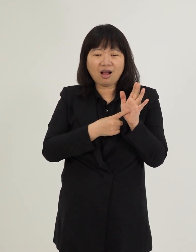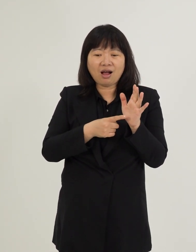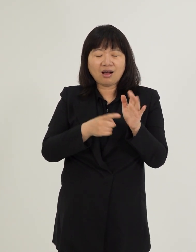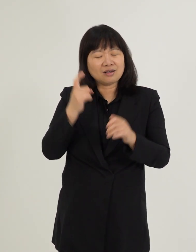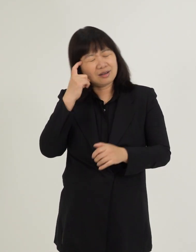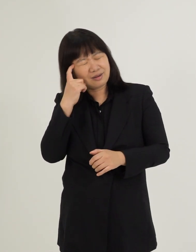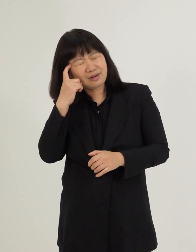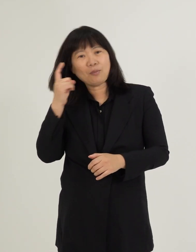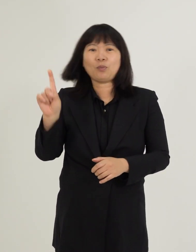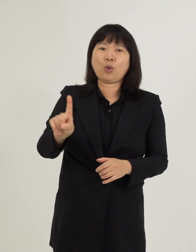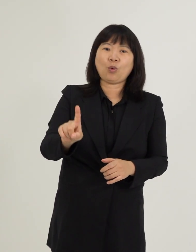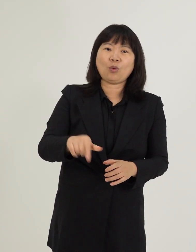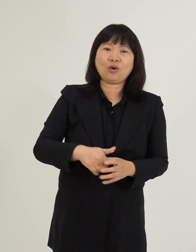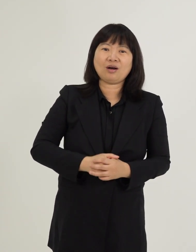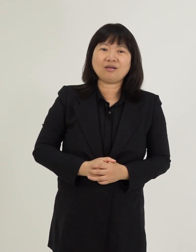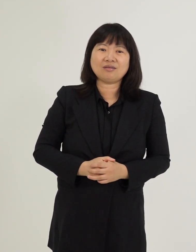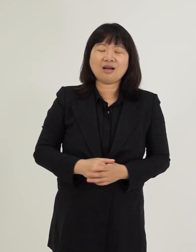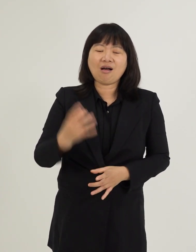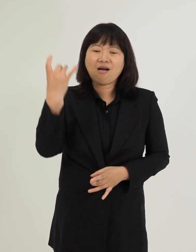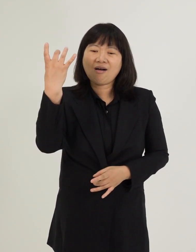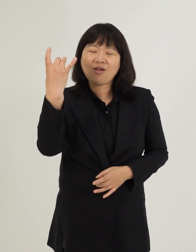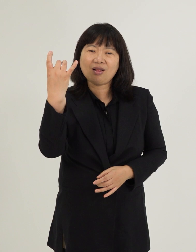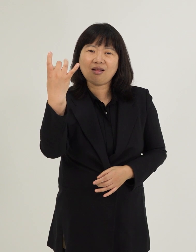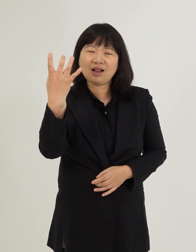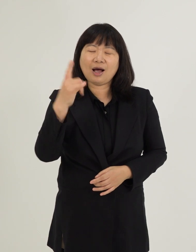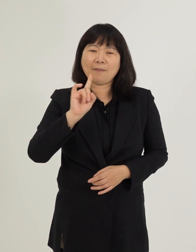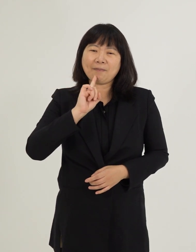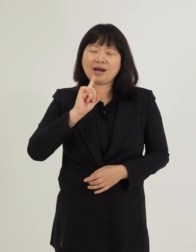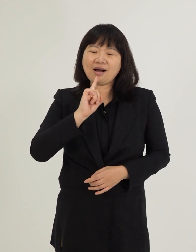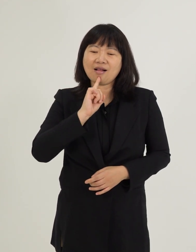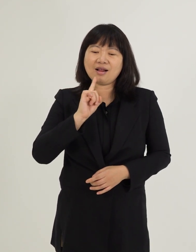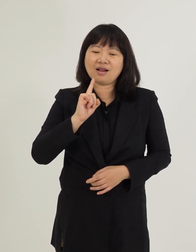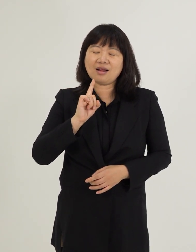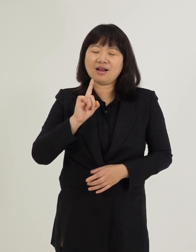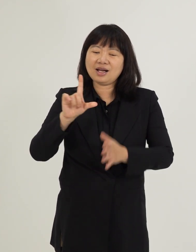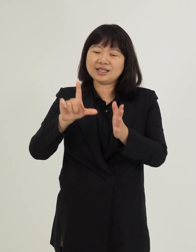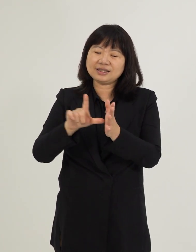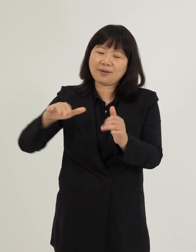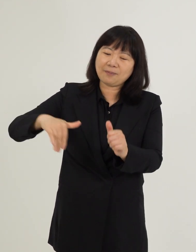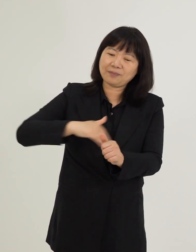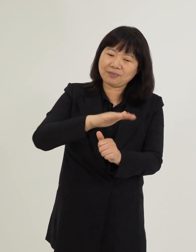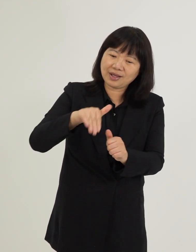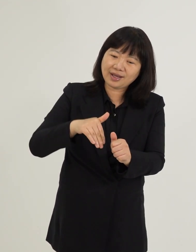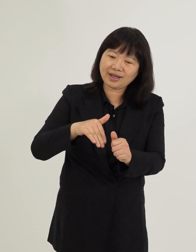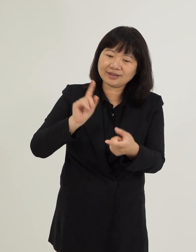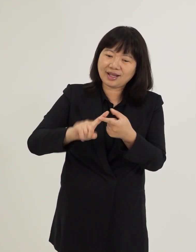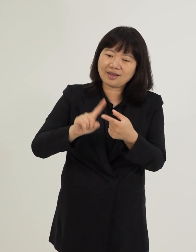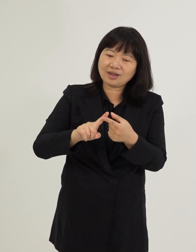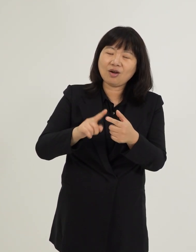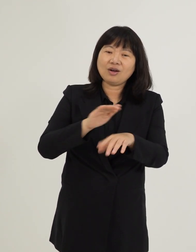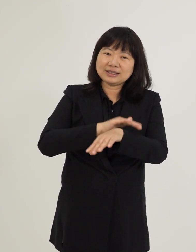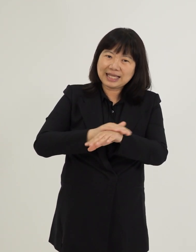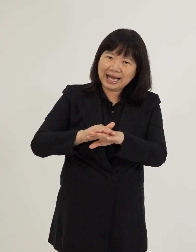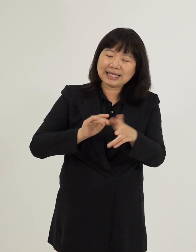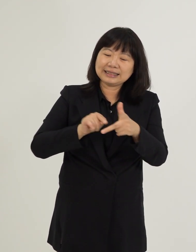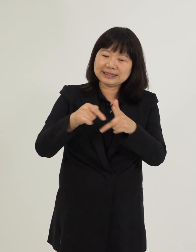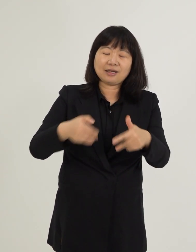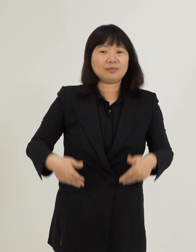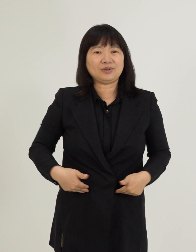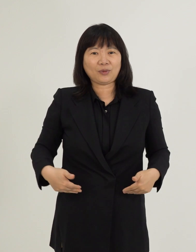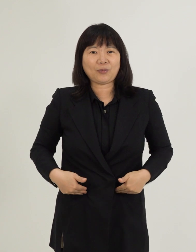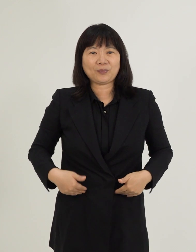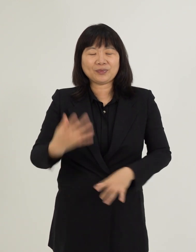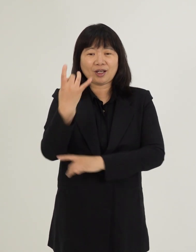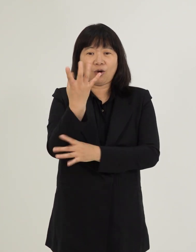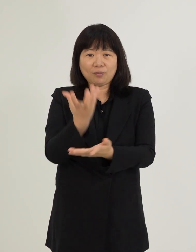대한 그 원래 예언의 그 시대 정황을 좀 이해하셔야 돼요. 그래서 원본을 한번